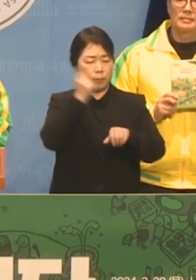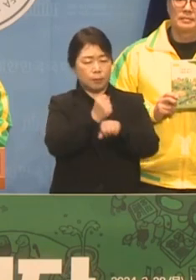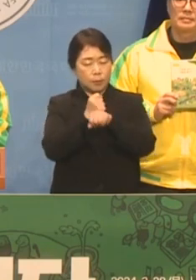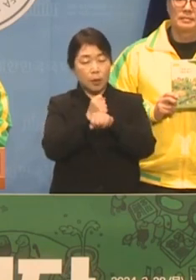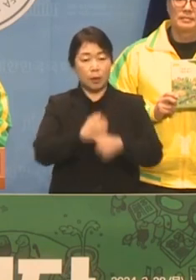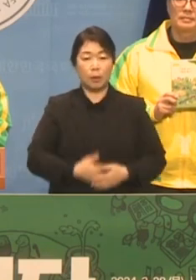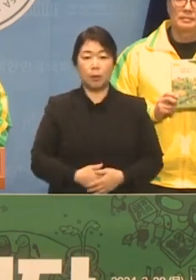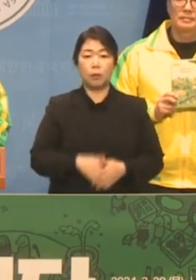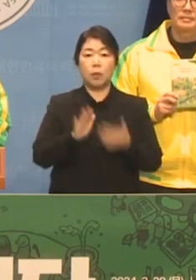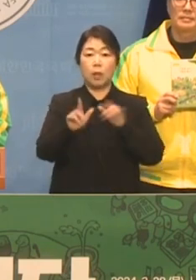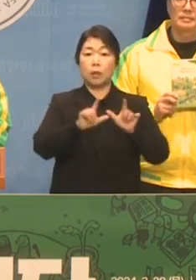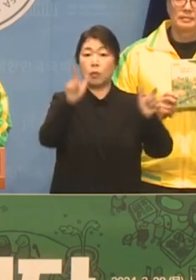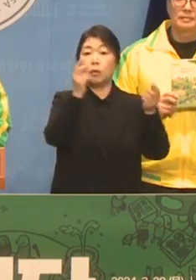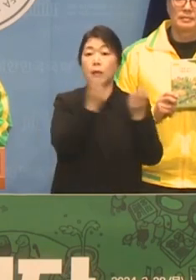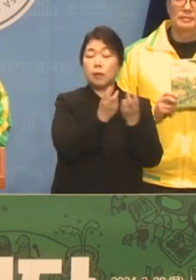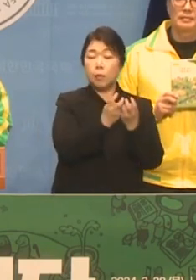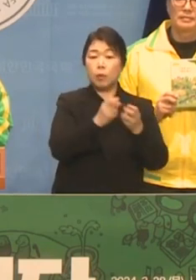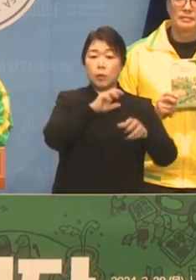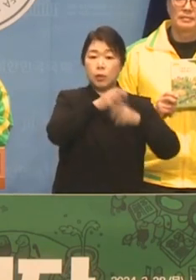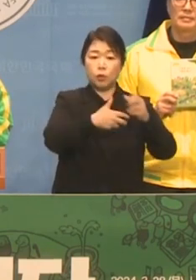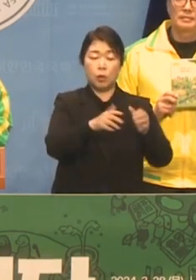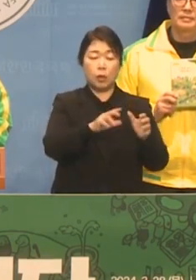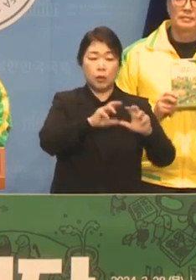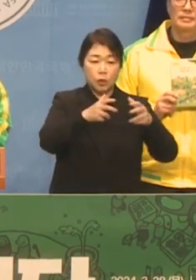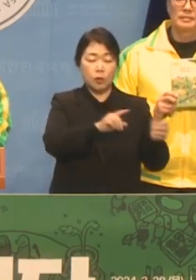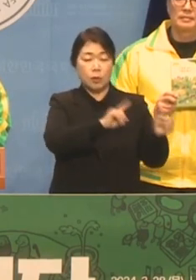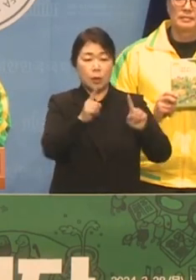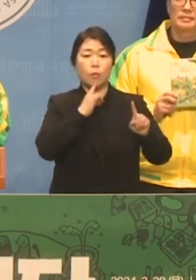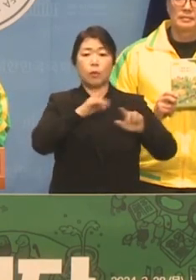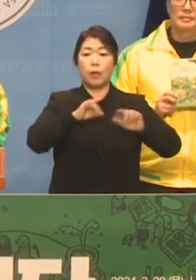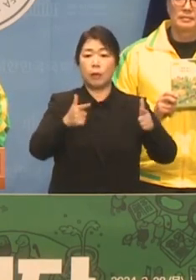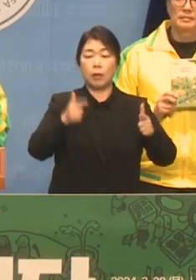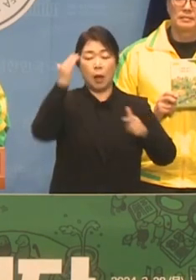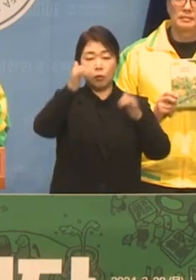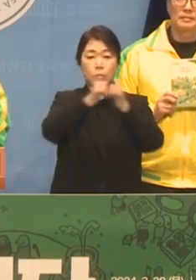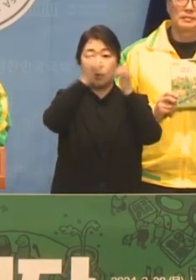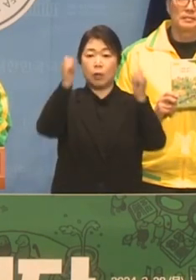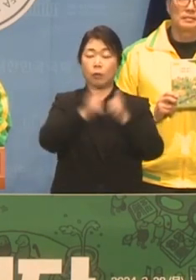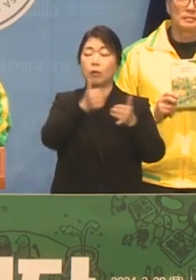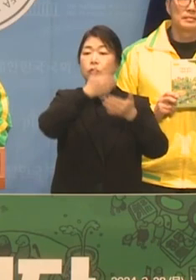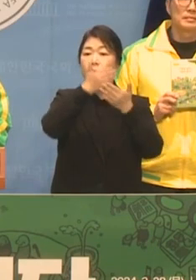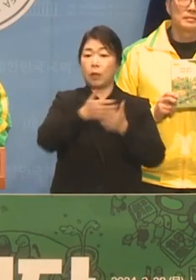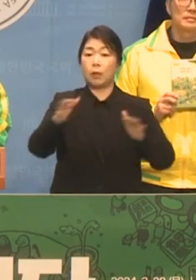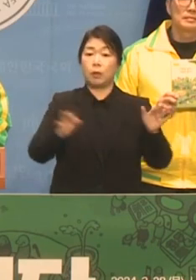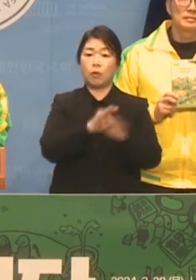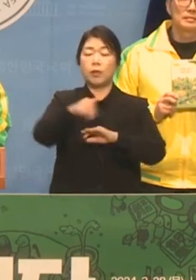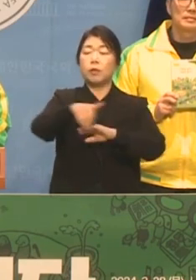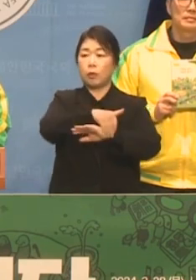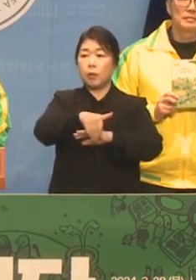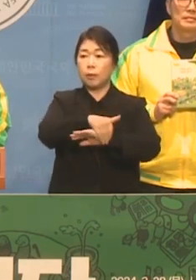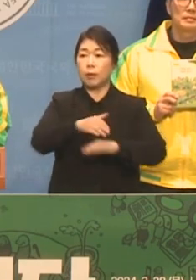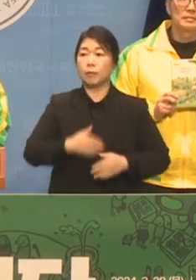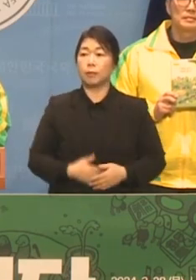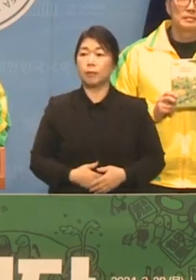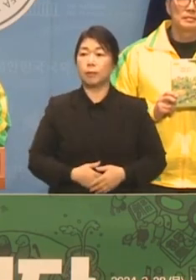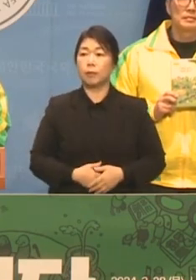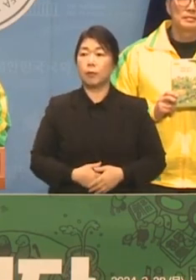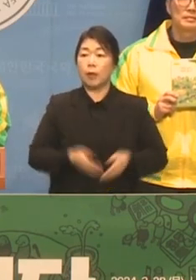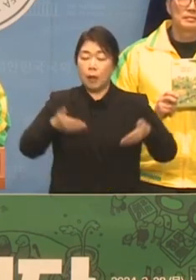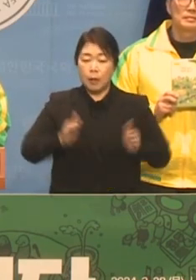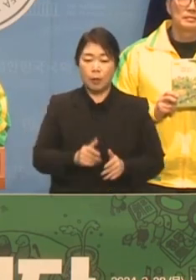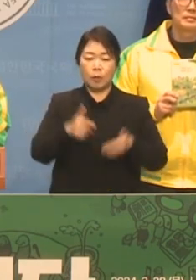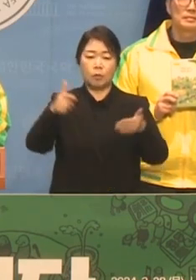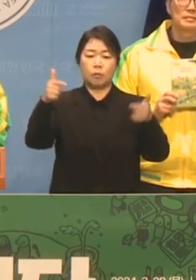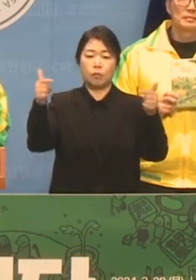이후기구 대책은 지구를 살리는 것을 넘어서 한국사회의 주요한 경제 정책이라고 생각했습니다 저출생